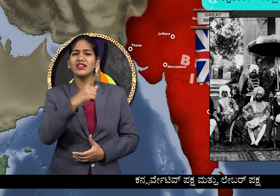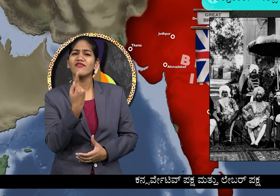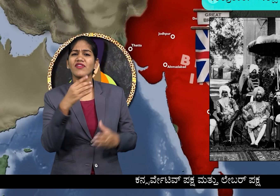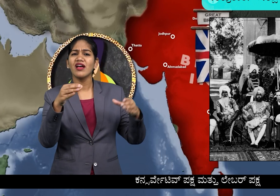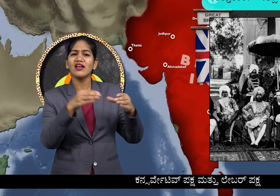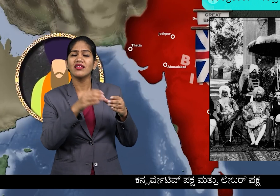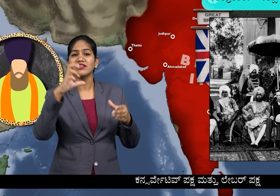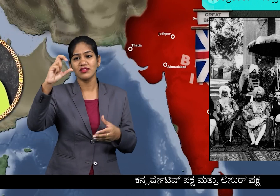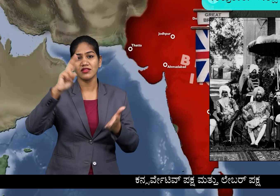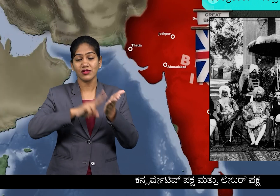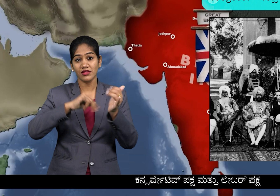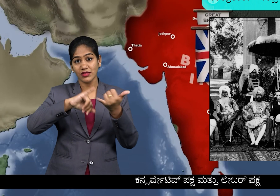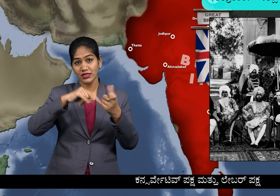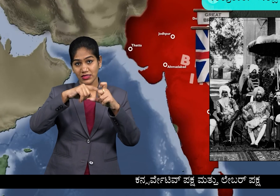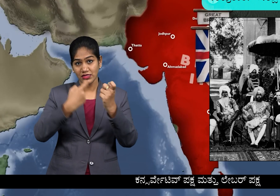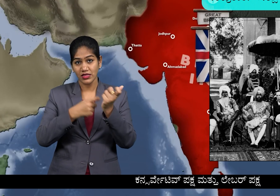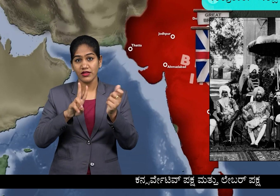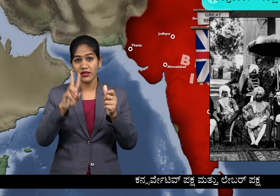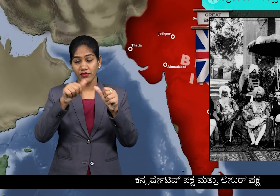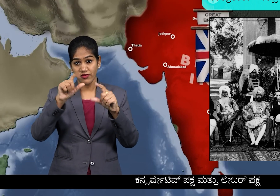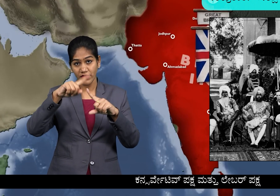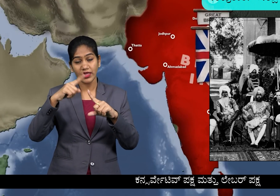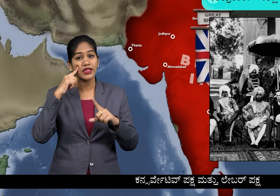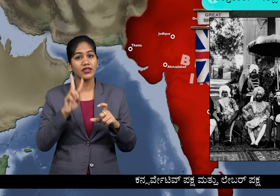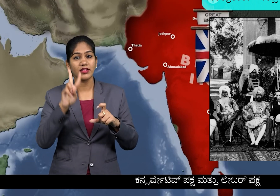ಕನ್ಸರ್ವೇಟಿವ್ ಪಕ್ಷ ಮತ್ತು ಲೇಬರ್ ಪಕ್ಷ.